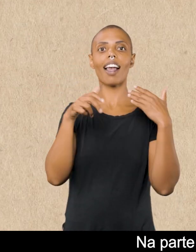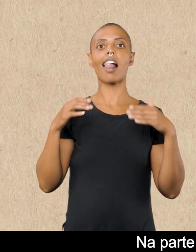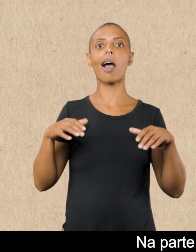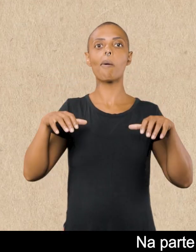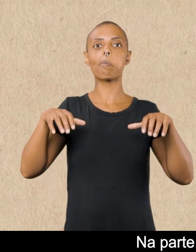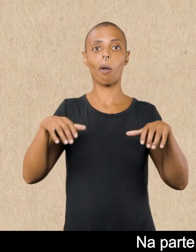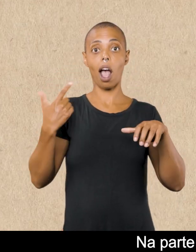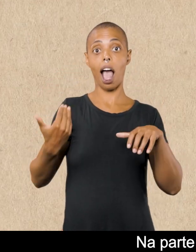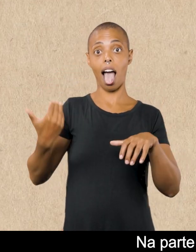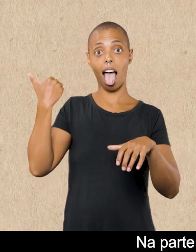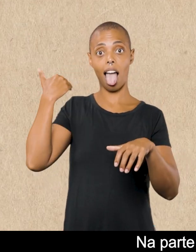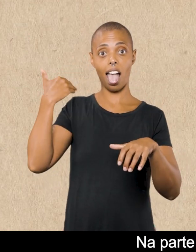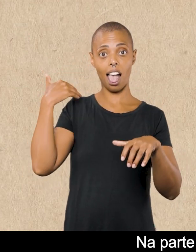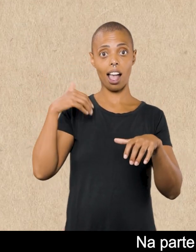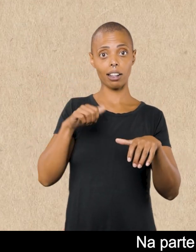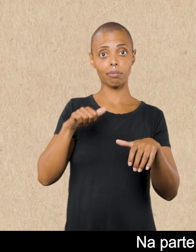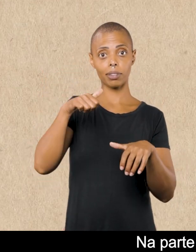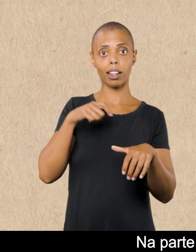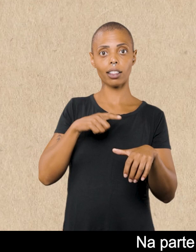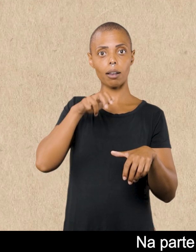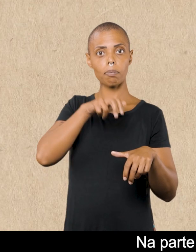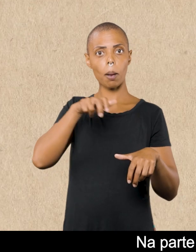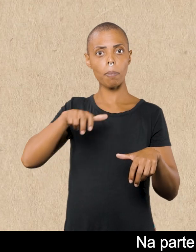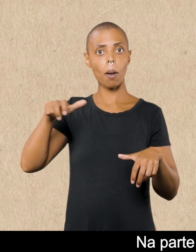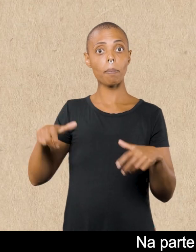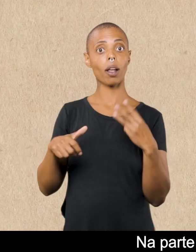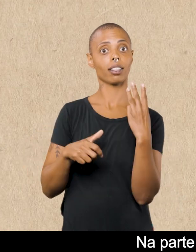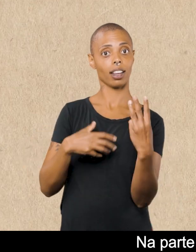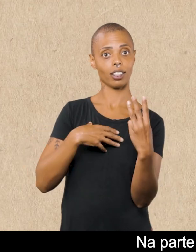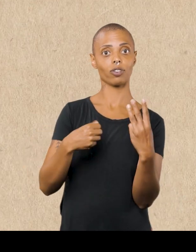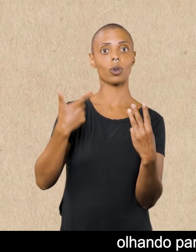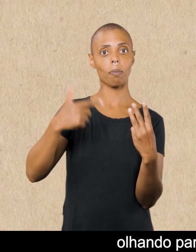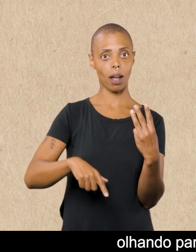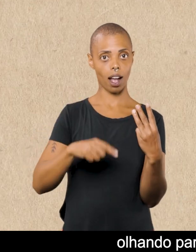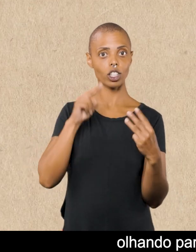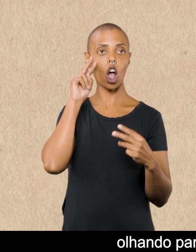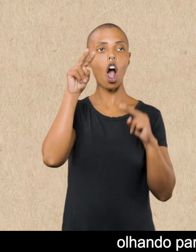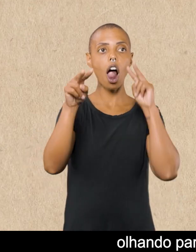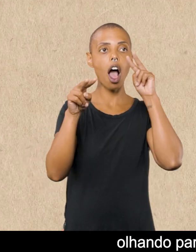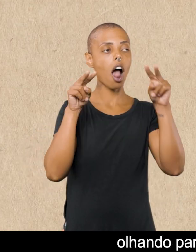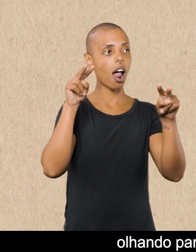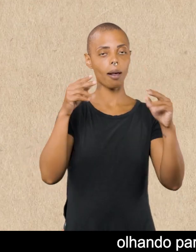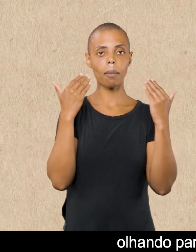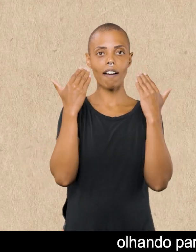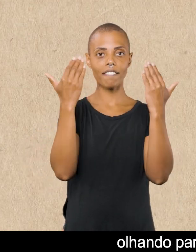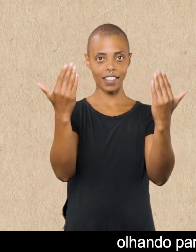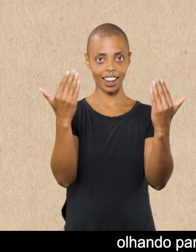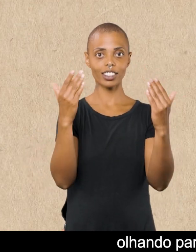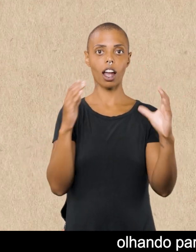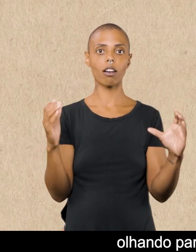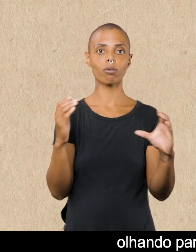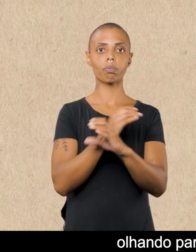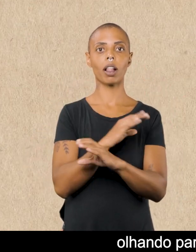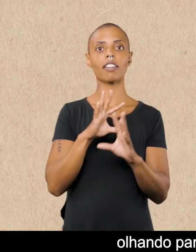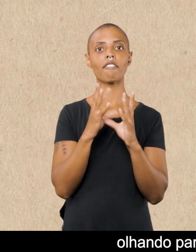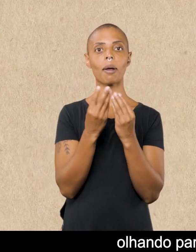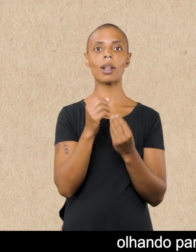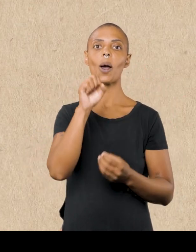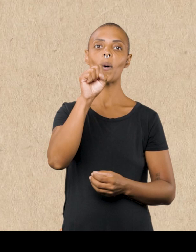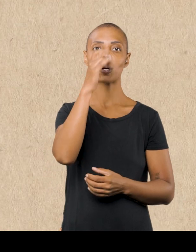motor, entre os paralamas, virado para a frente. Na parte de trás, no bagageiro, vão os outros três